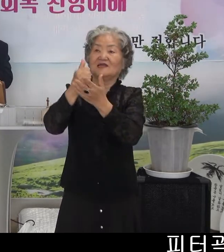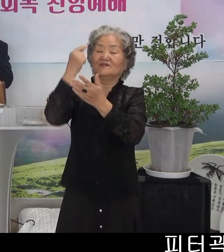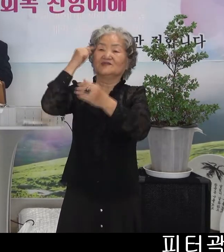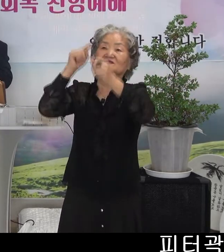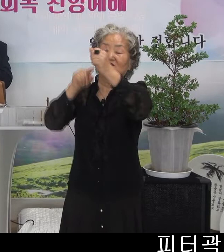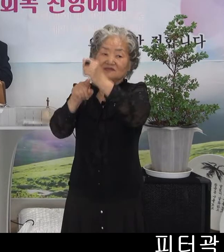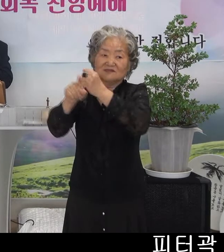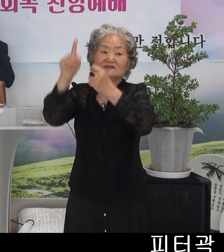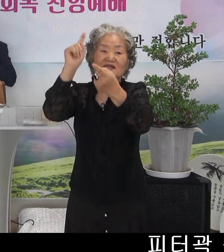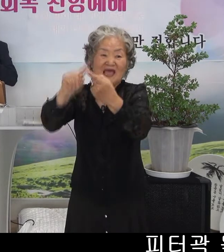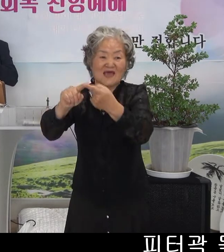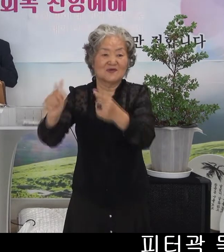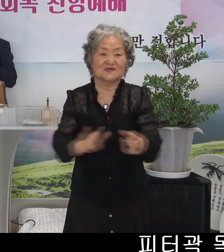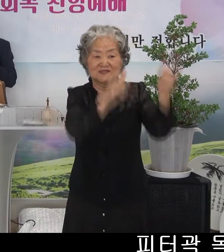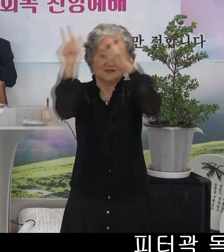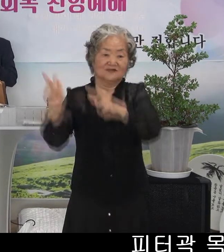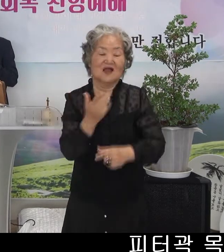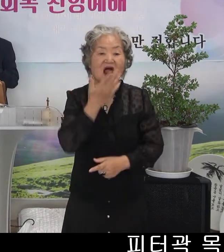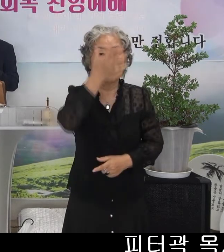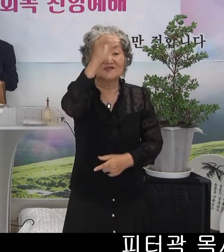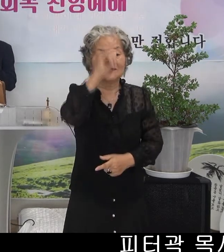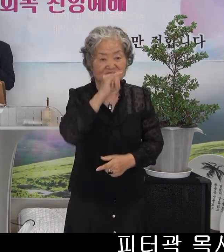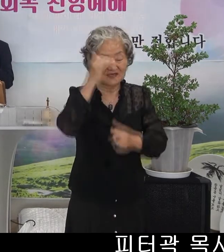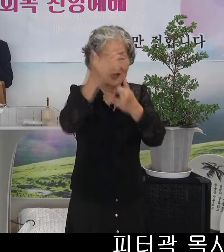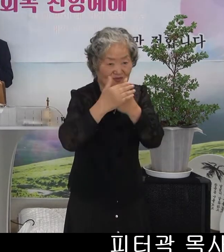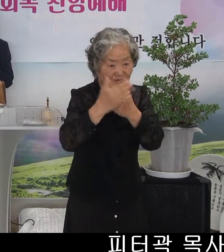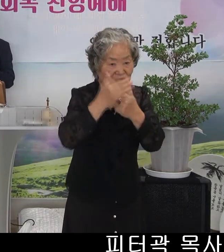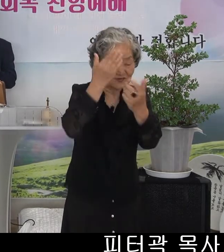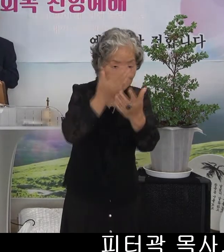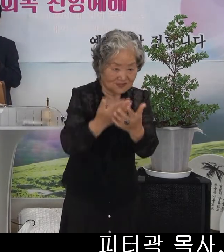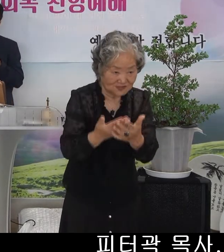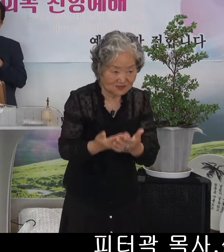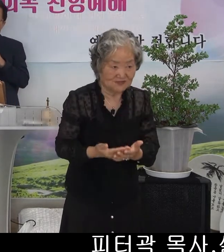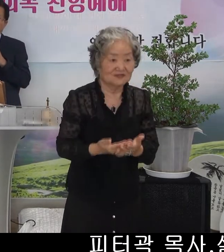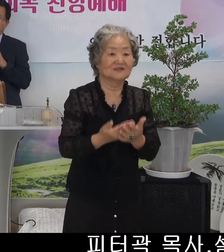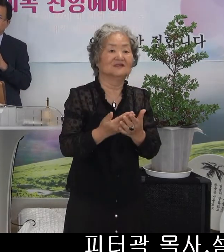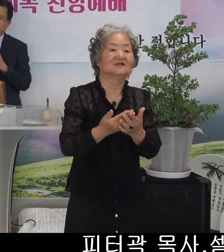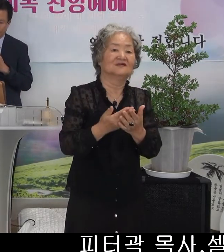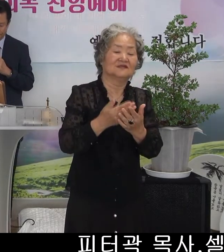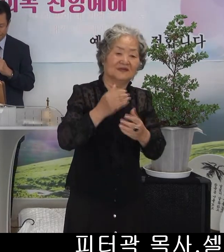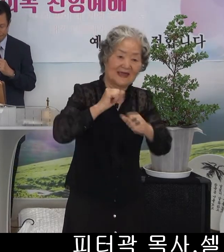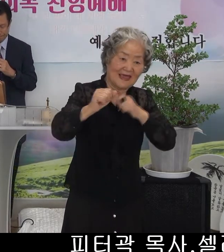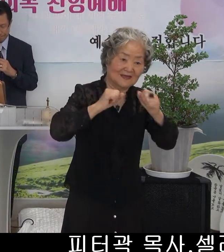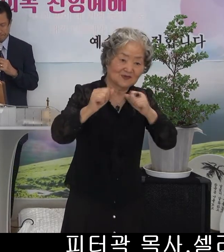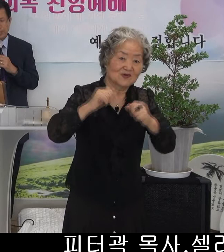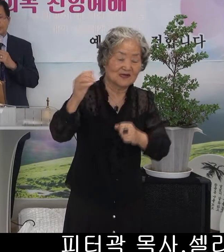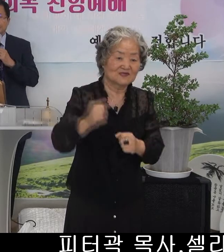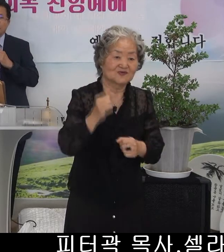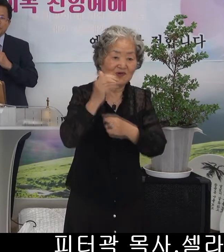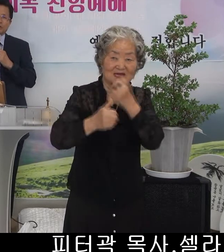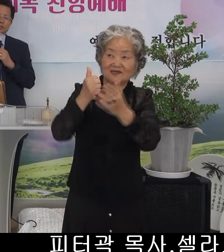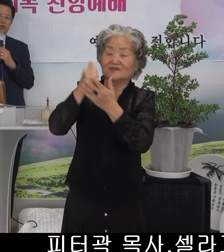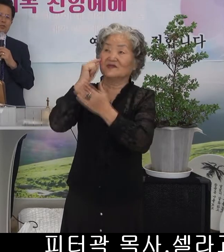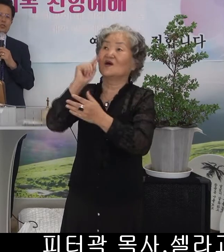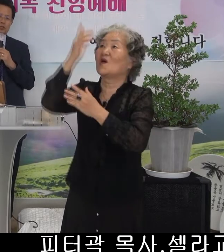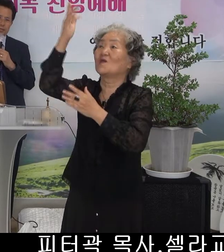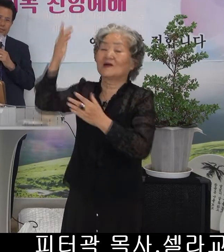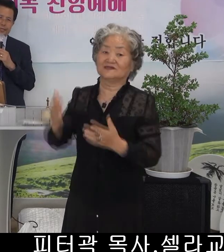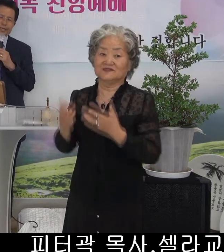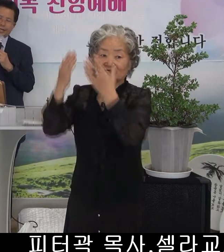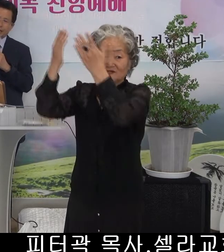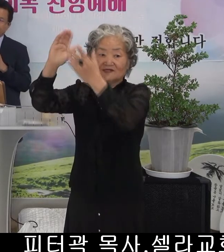있도록 도와주신다. 그래서 우리는 믿음으로, 이 행동으로 하나님께 영광이 되어야 될 줄로 믿습니다. 영혼이 없는